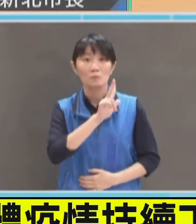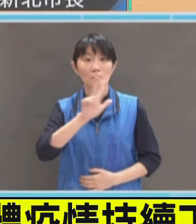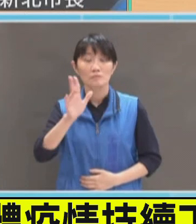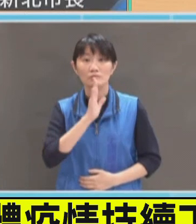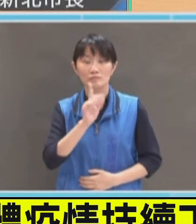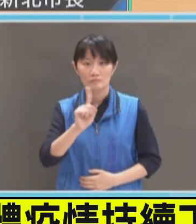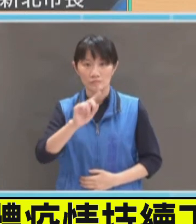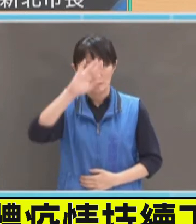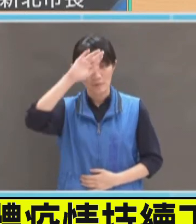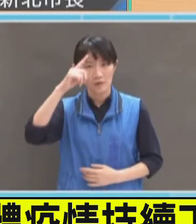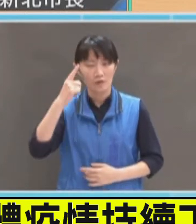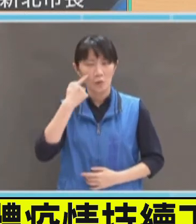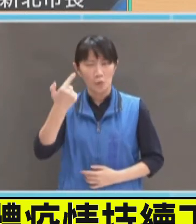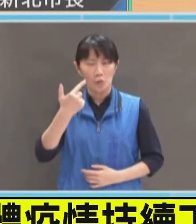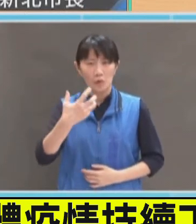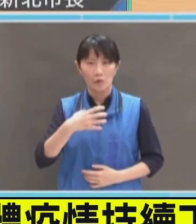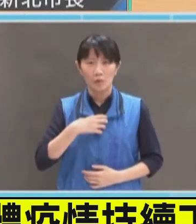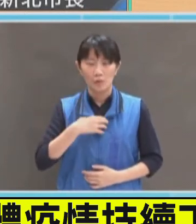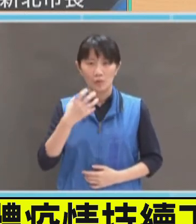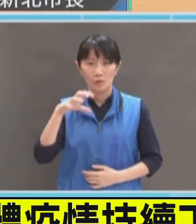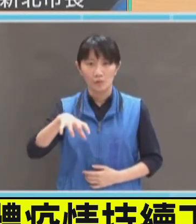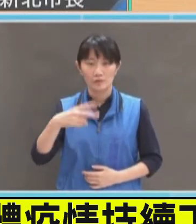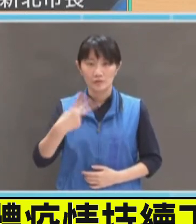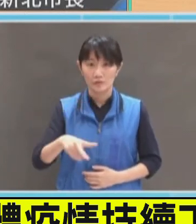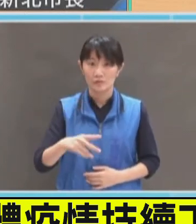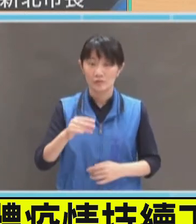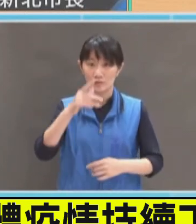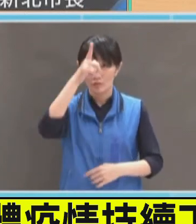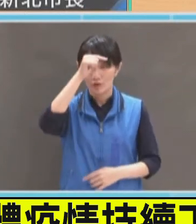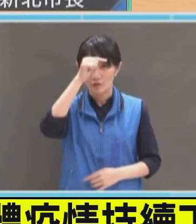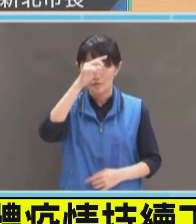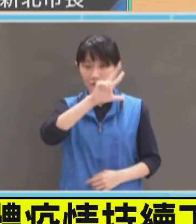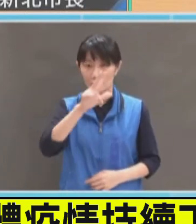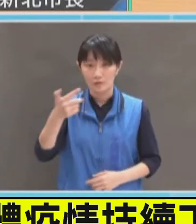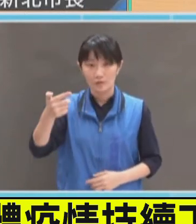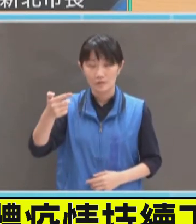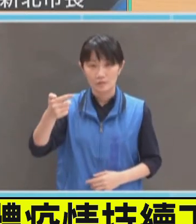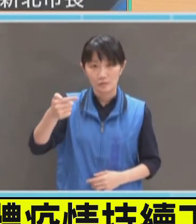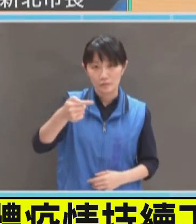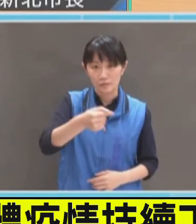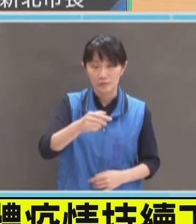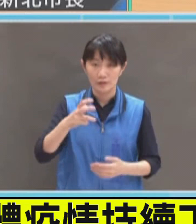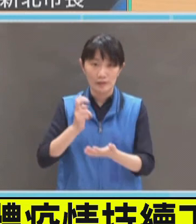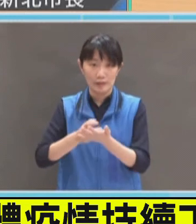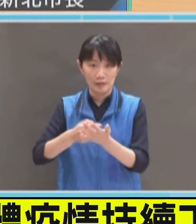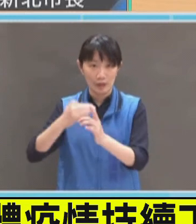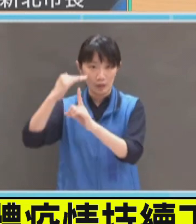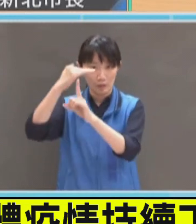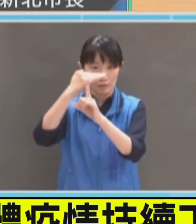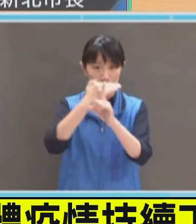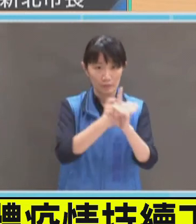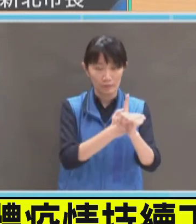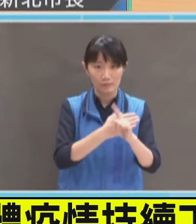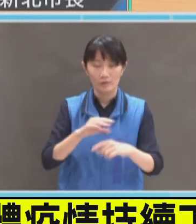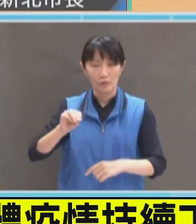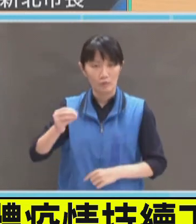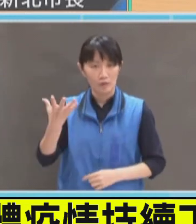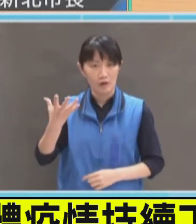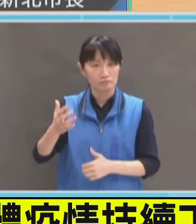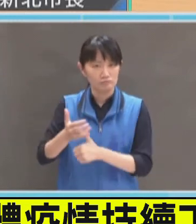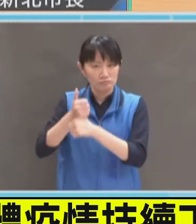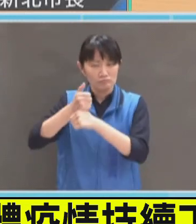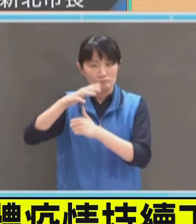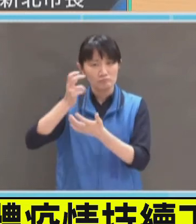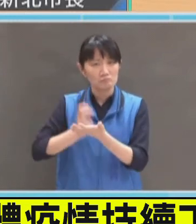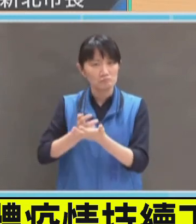是热区，然后土黄色的就是其次，很清楚都还是照着万华周遭在走，这个也请